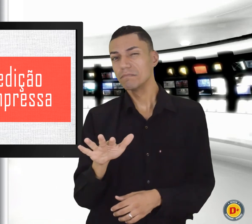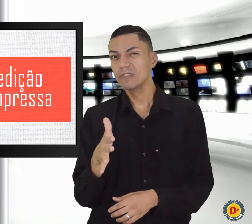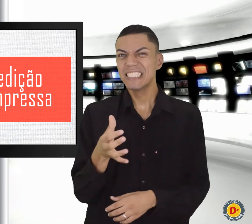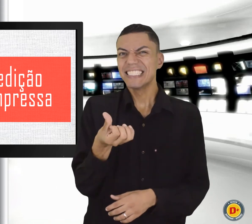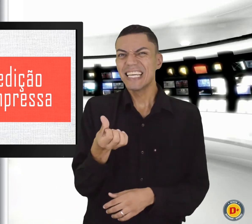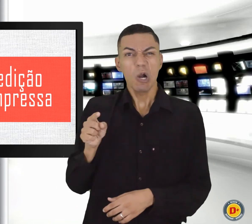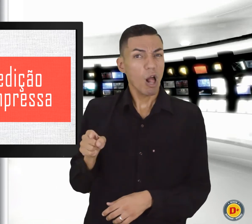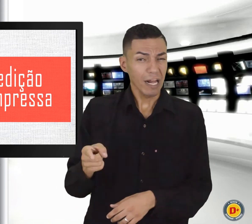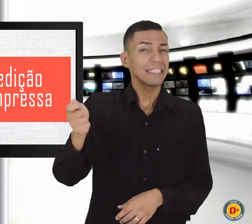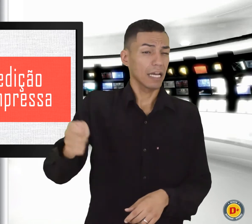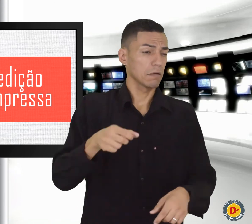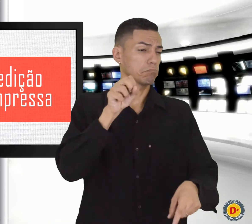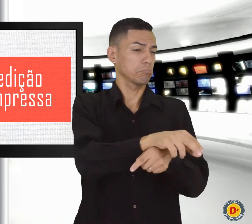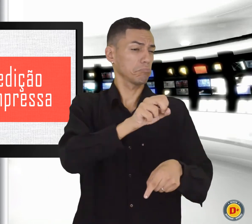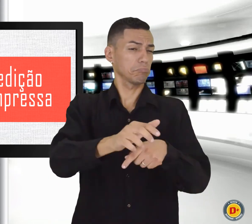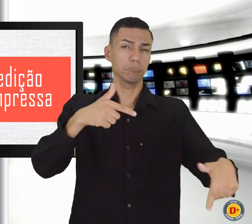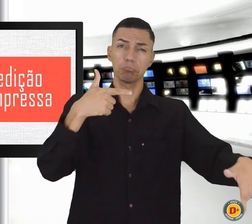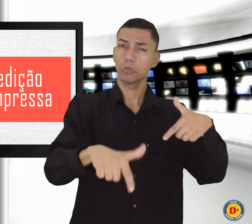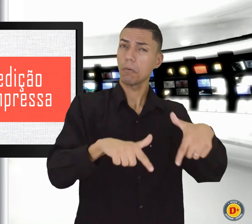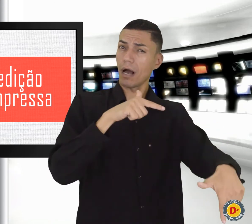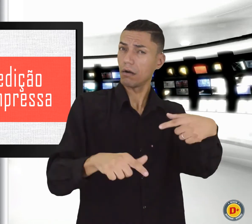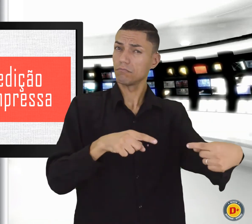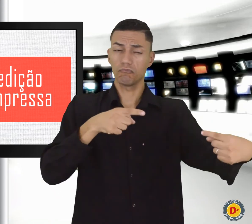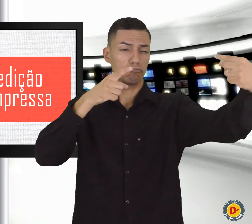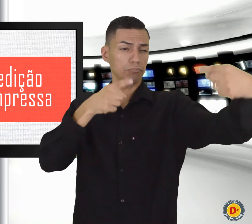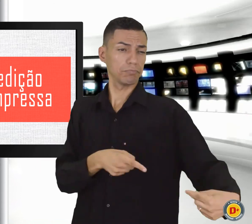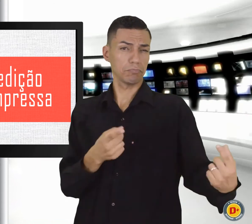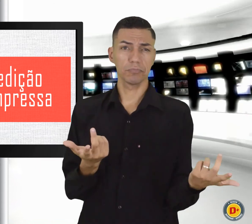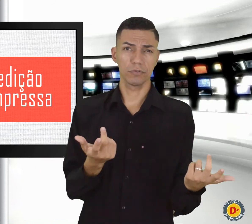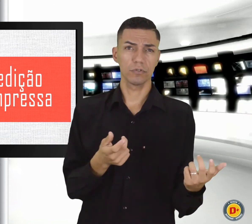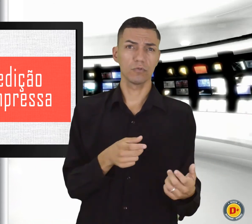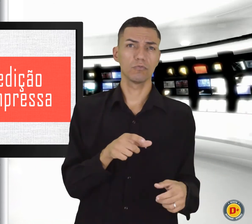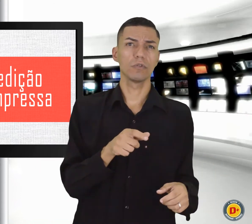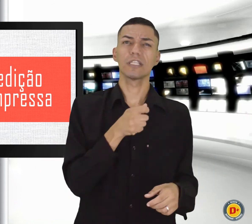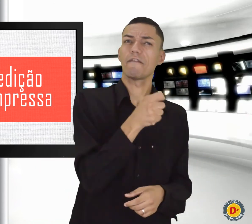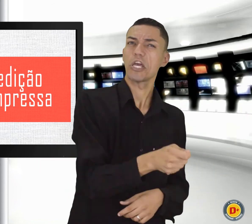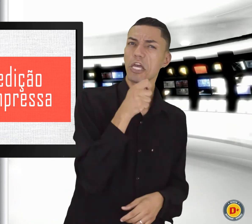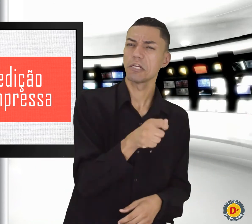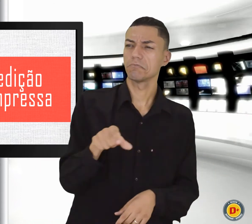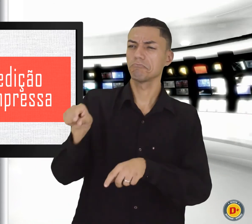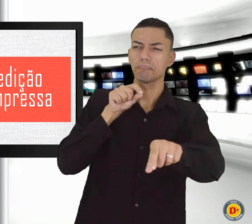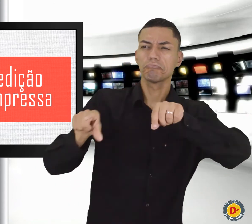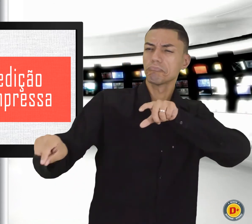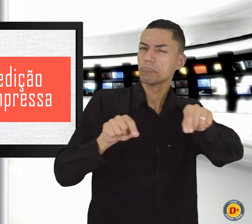ou tradicionais, enquanto os demais 2 milhões poderiam obter emprego